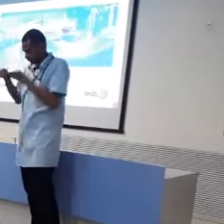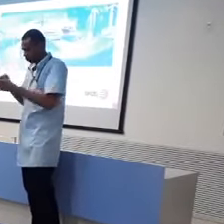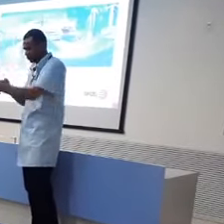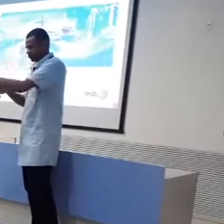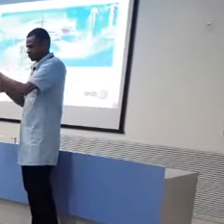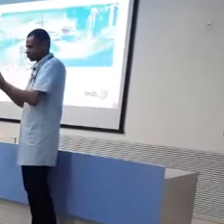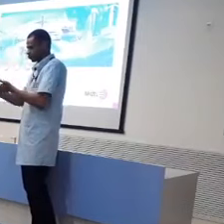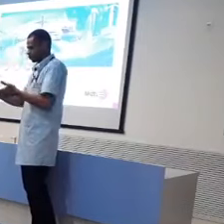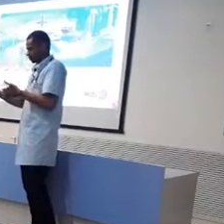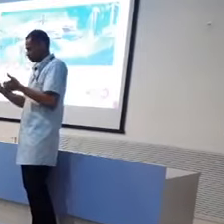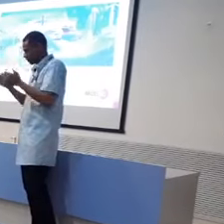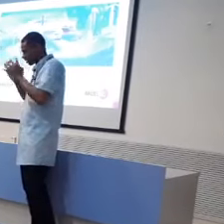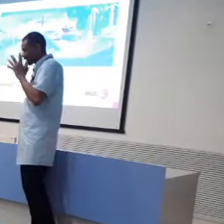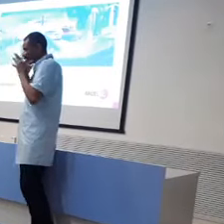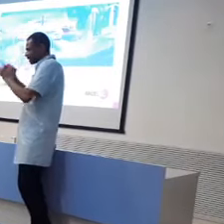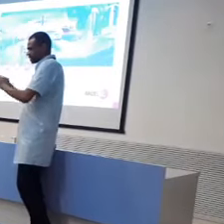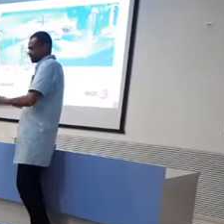vez, tá? Obrigado, professor.